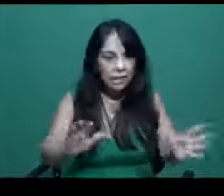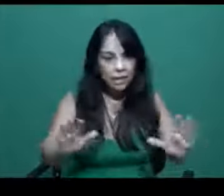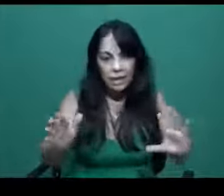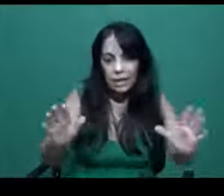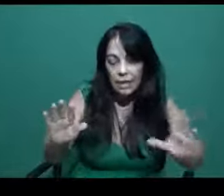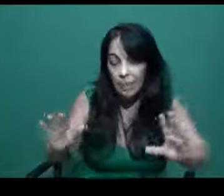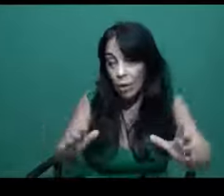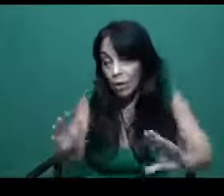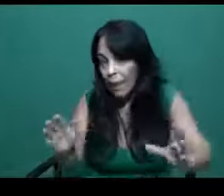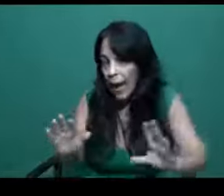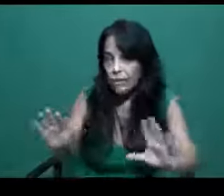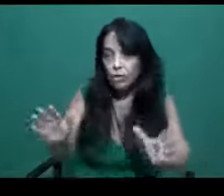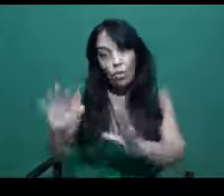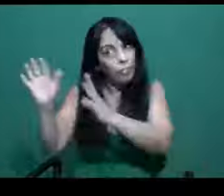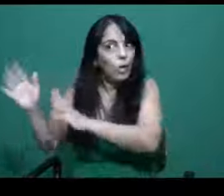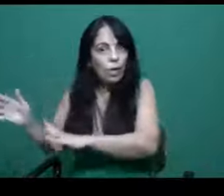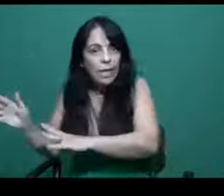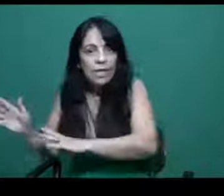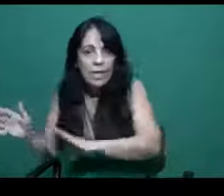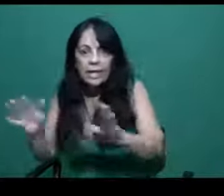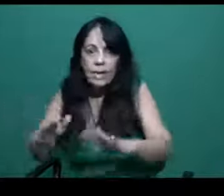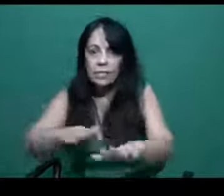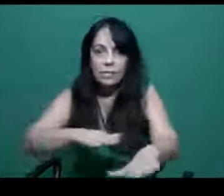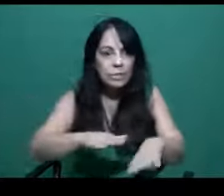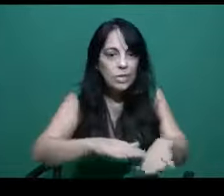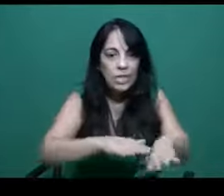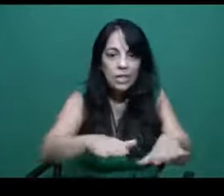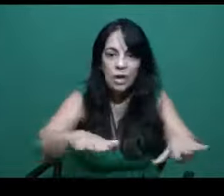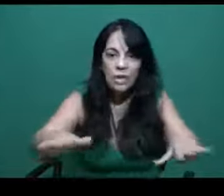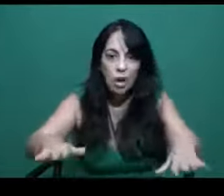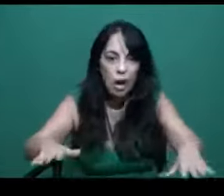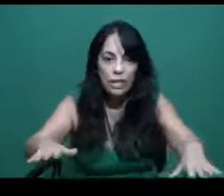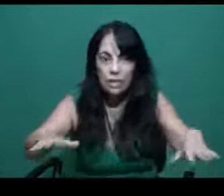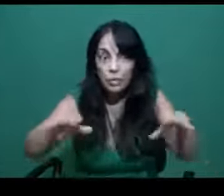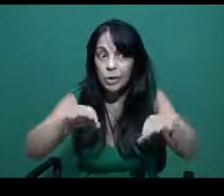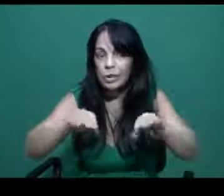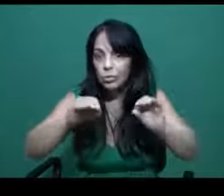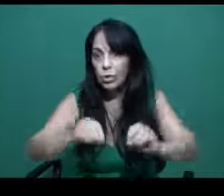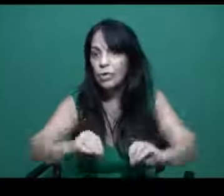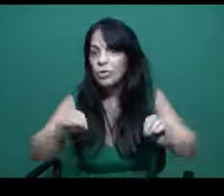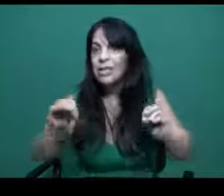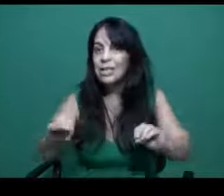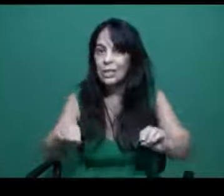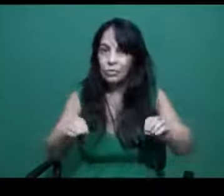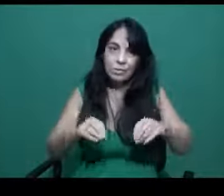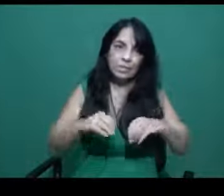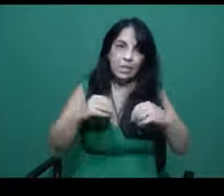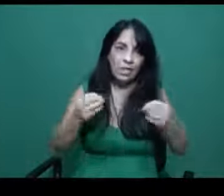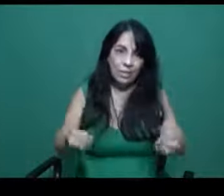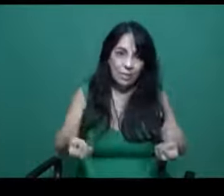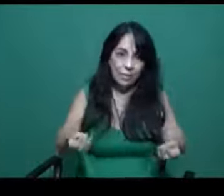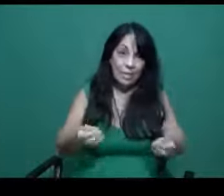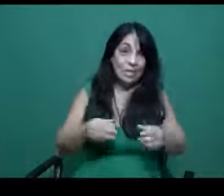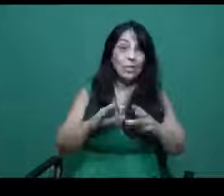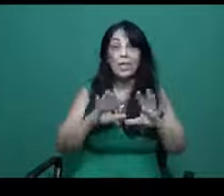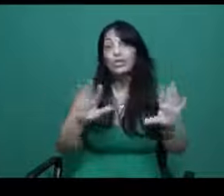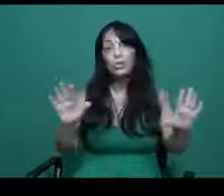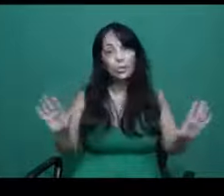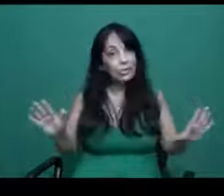e preocupados com o bolo assando, mas seguindo as ordens, porque todos queriam, diante da motivação, que aquilo tudo